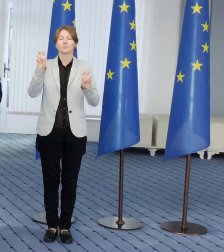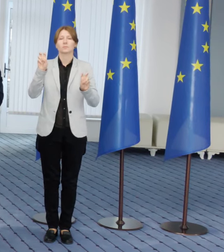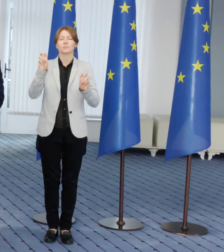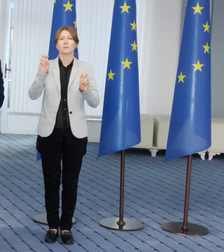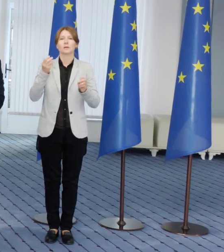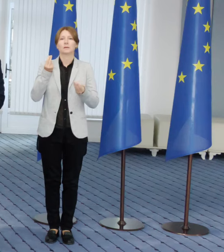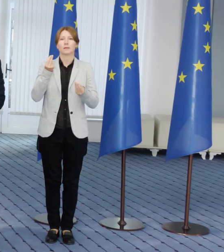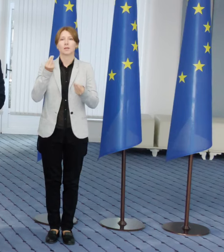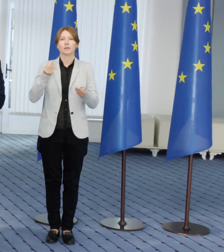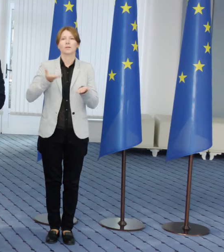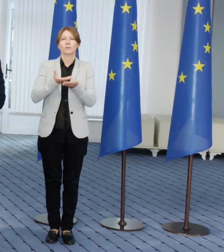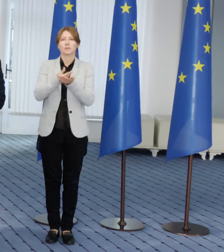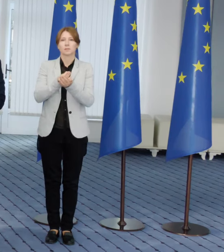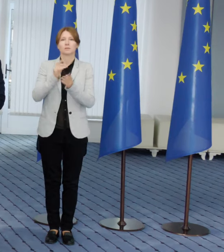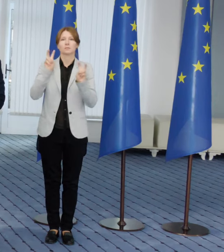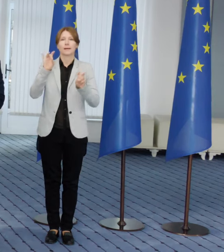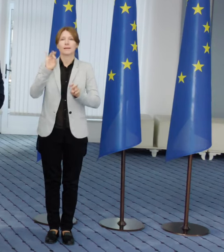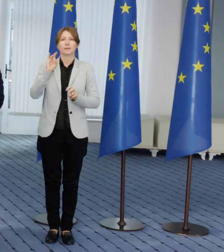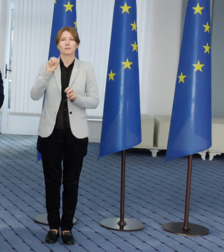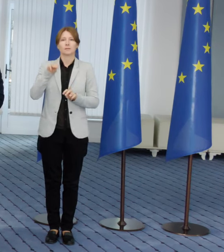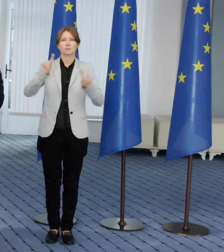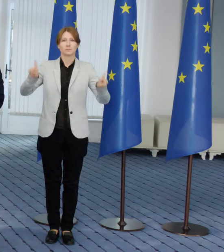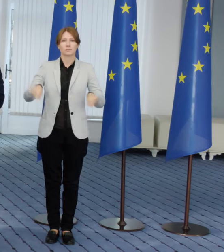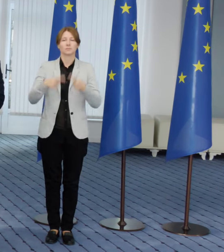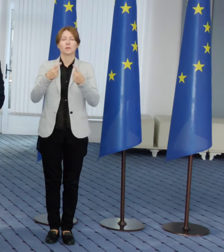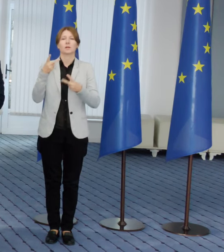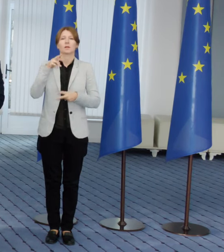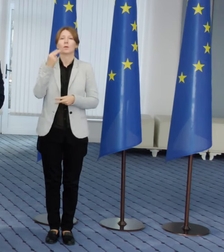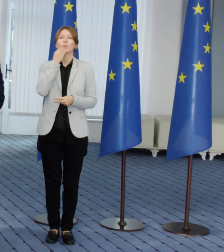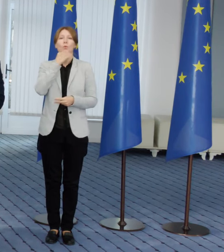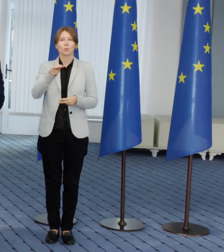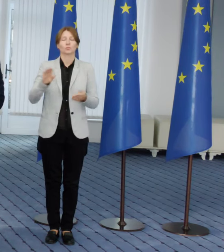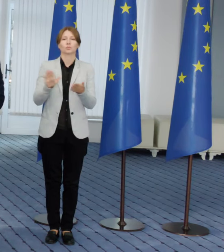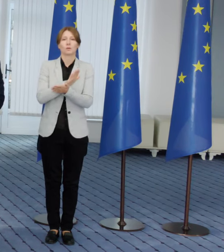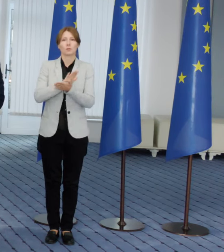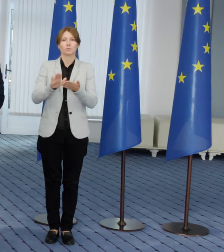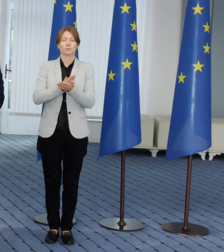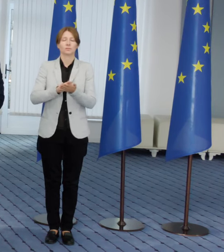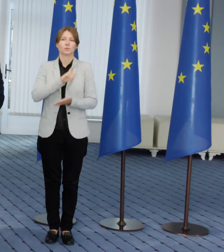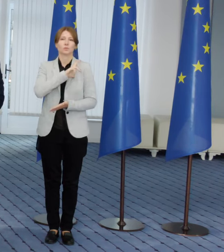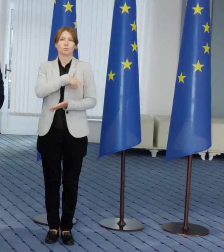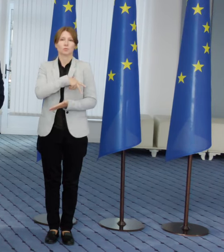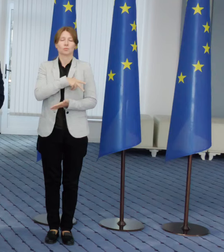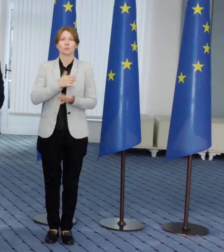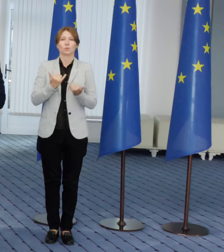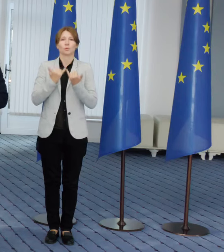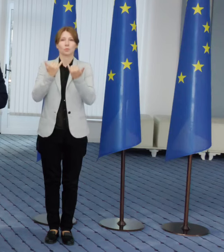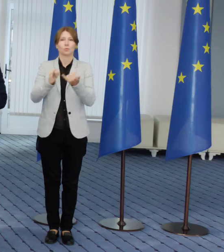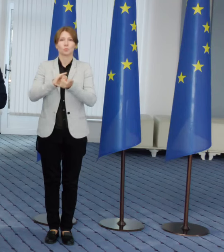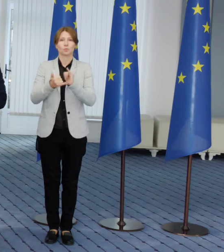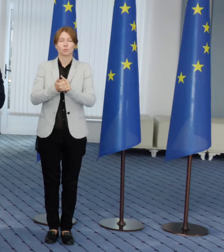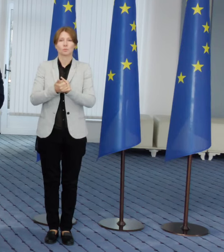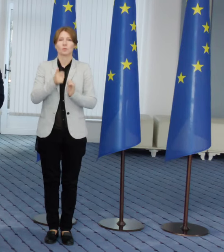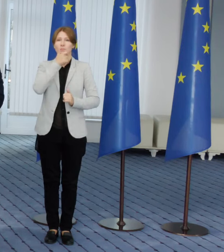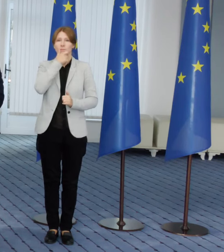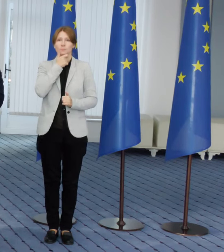Restart, prezentarea unui nou pachet de fonduri și intervenții pentru îmbunătățirea serviciilor sociale din Republica Moldova. Îi oferim cuvântul